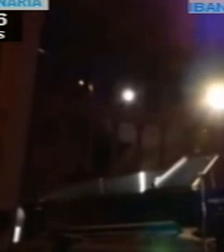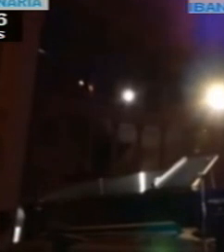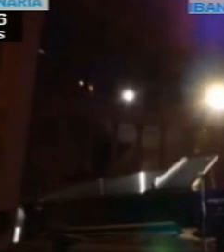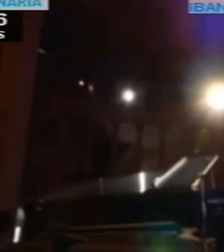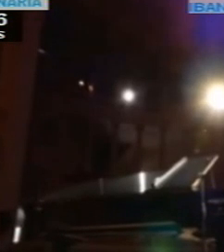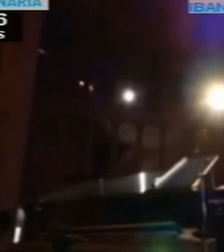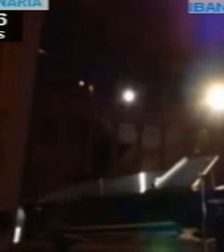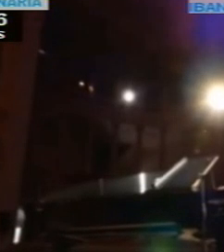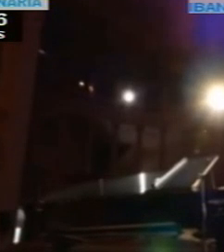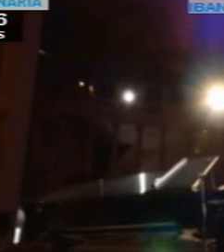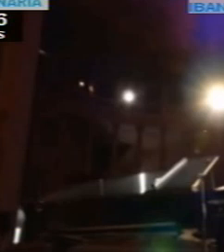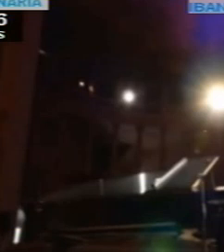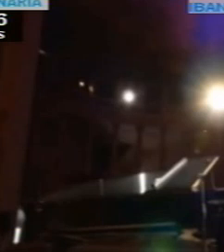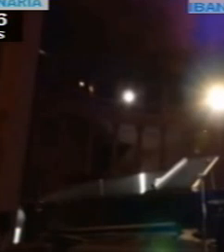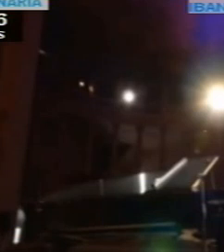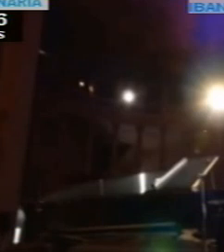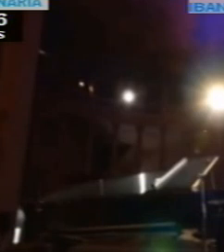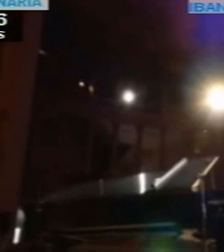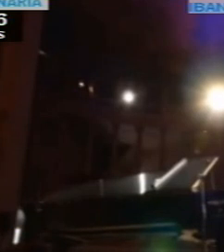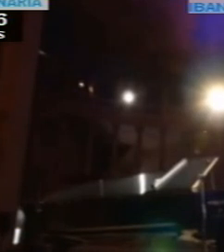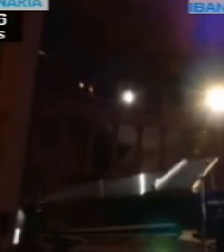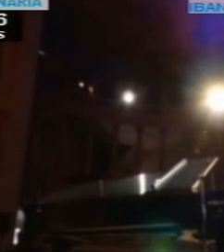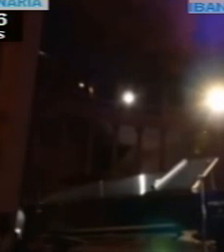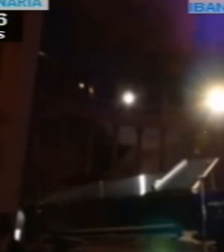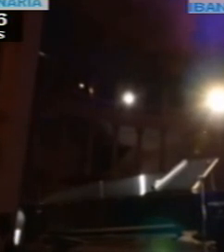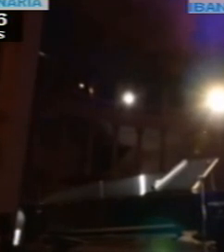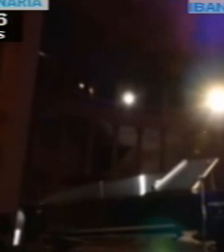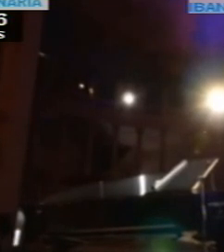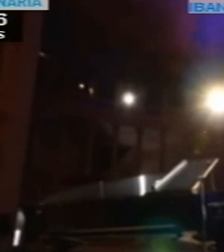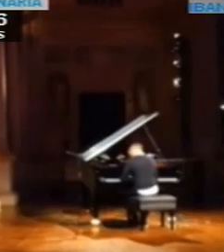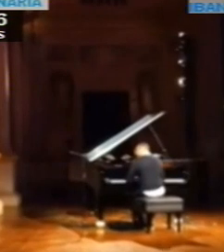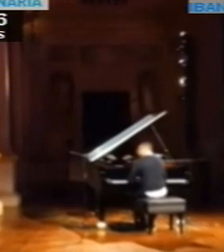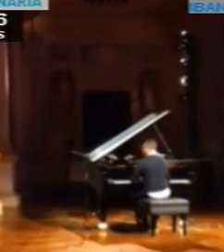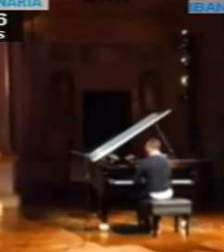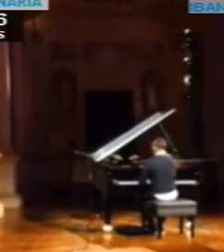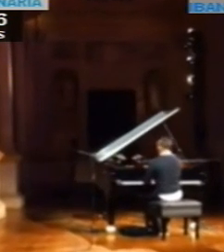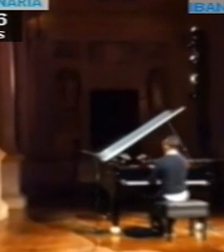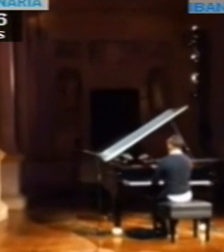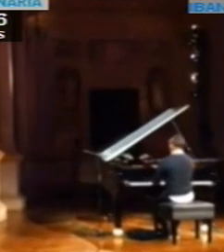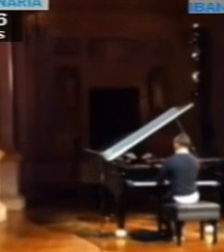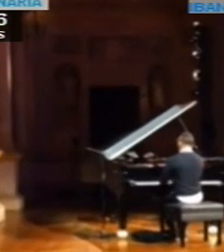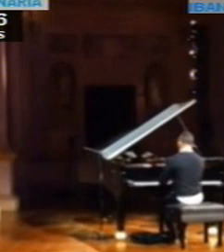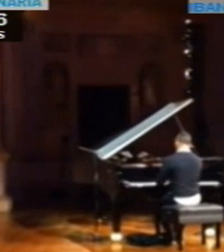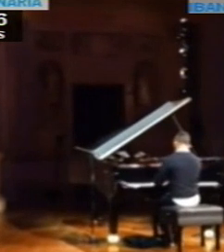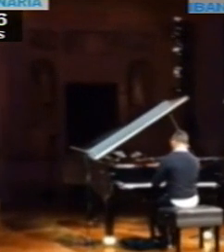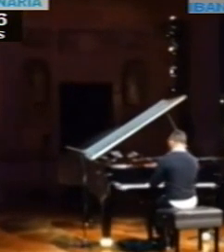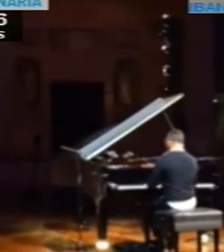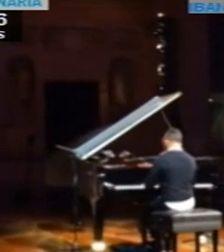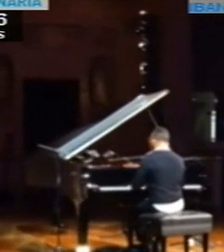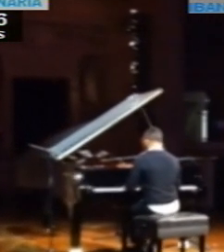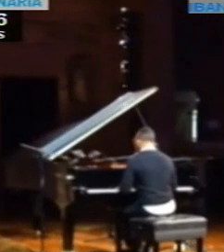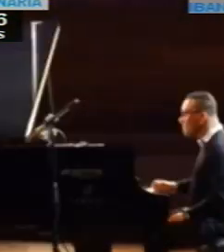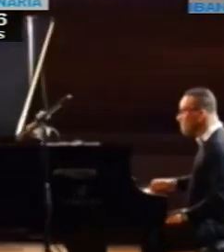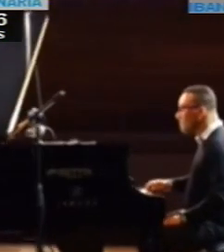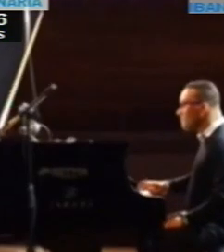di accedere ai luoghi della cultura anche a chi, per motivi di salute o economici, non si può spostare da casa. un altro modo di intendere